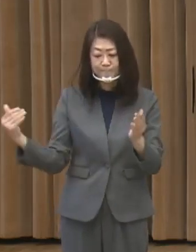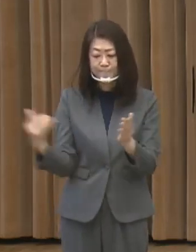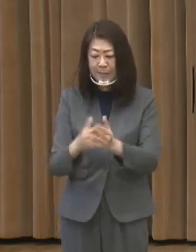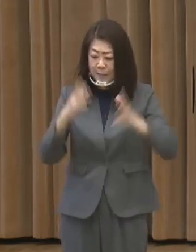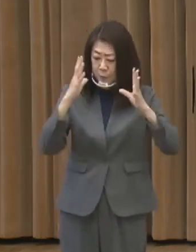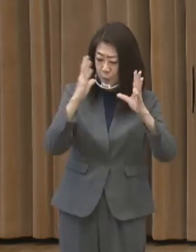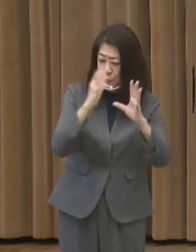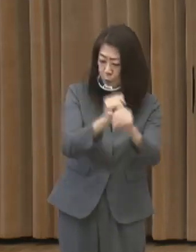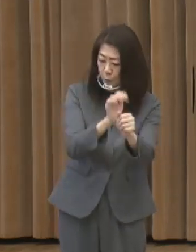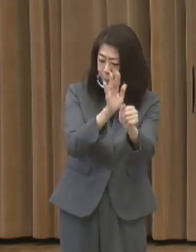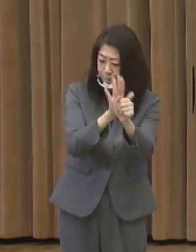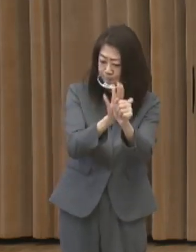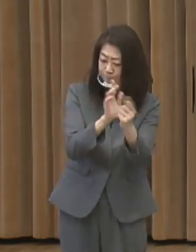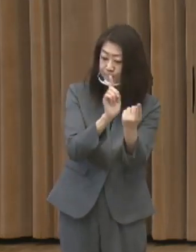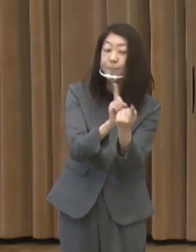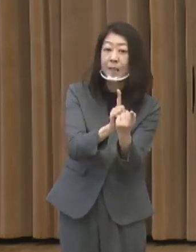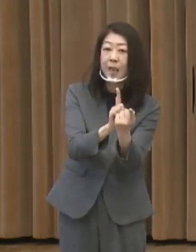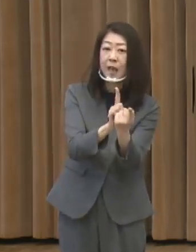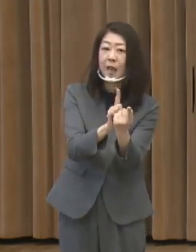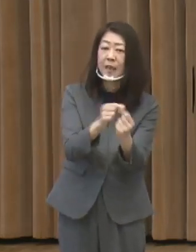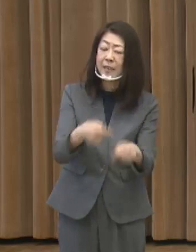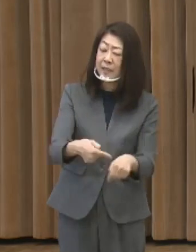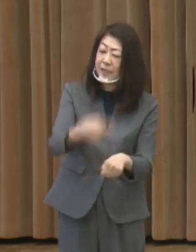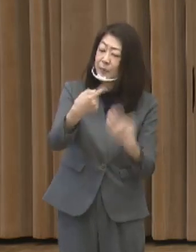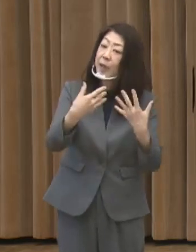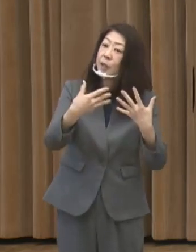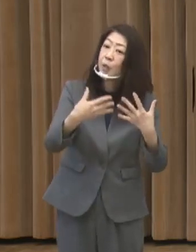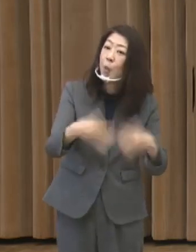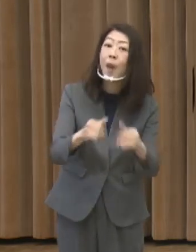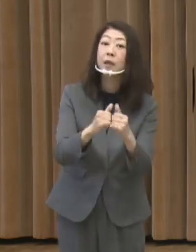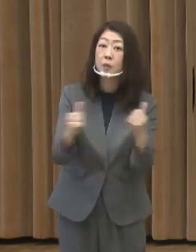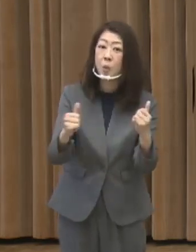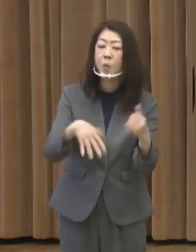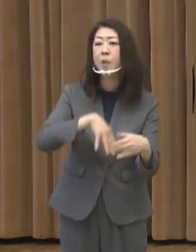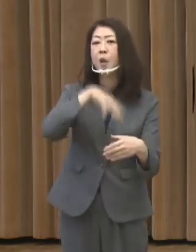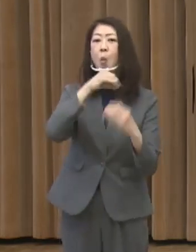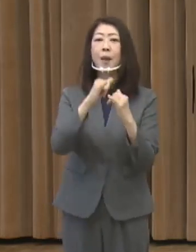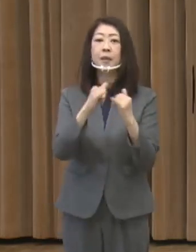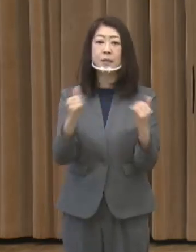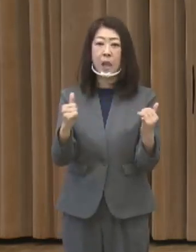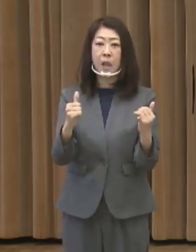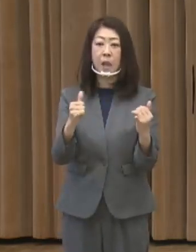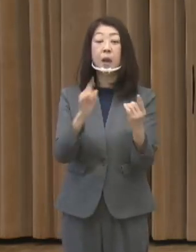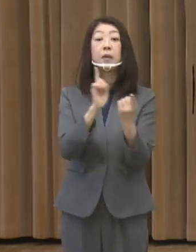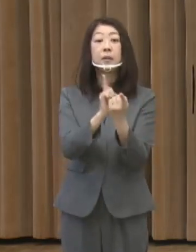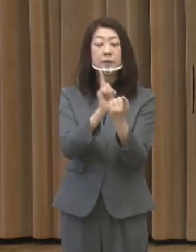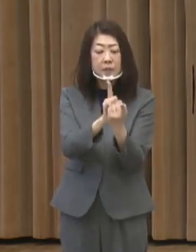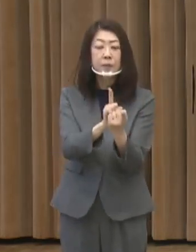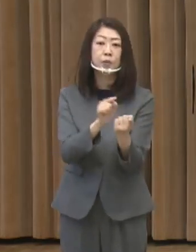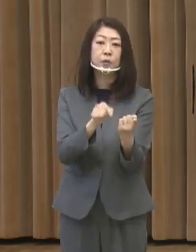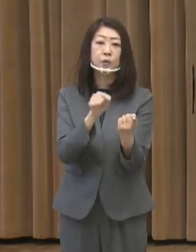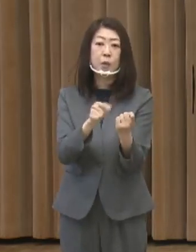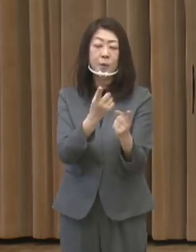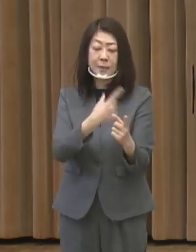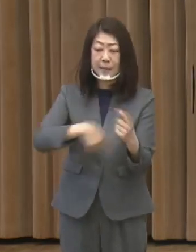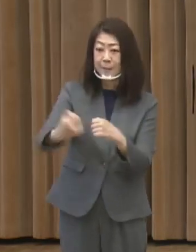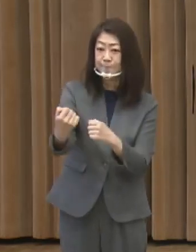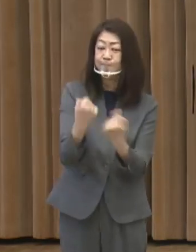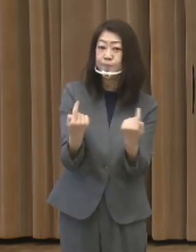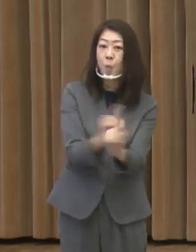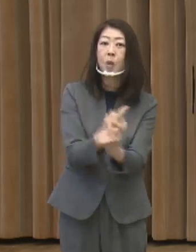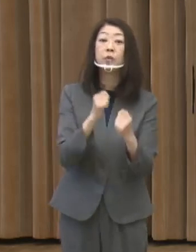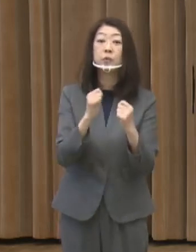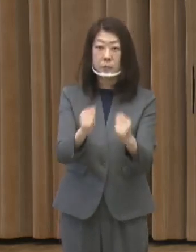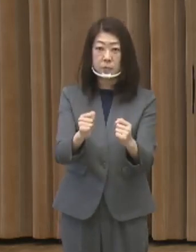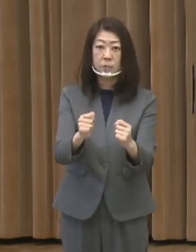を入れてきた最も脆弱な層である高齢者層に対する対策についてはさらに強化をしており、